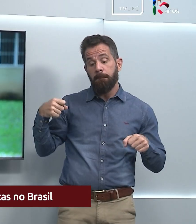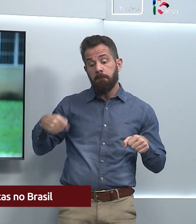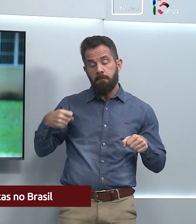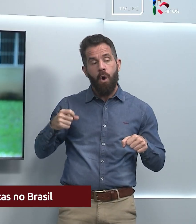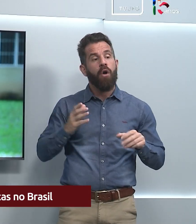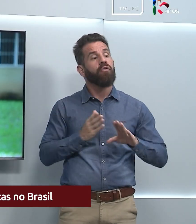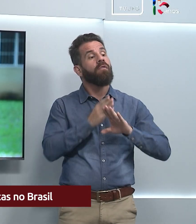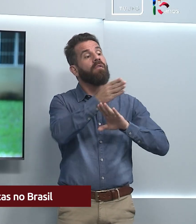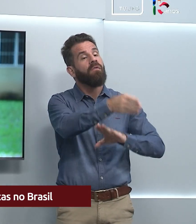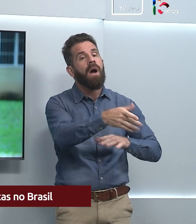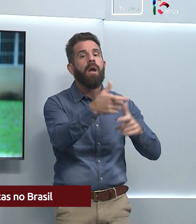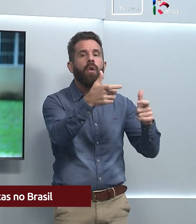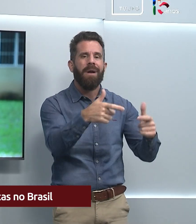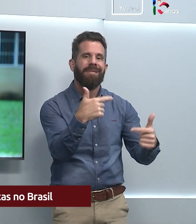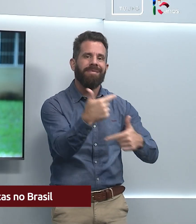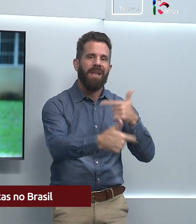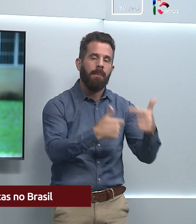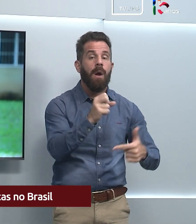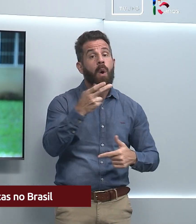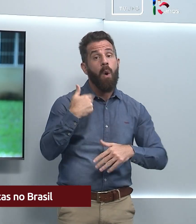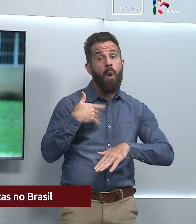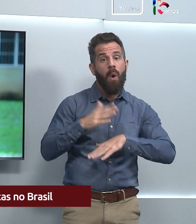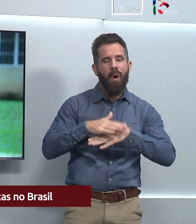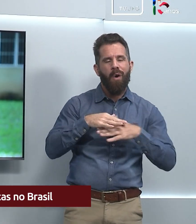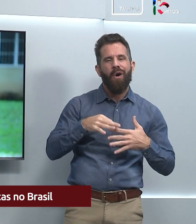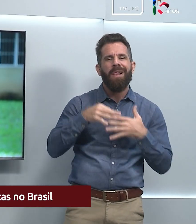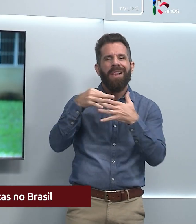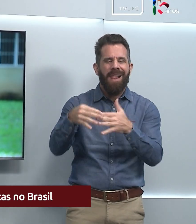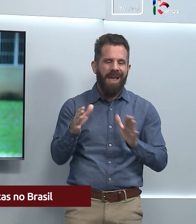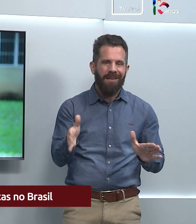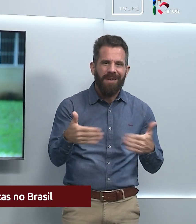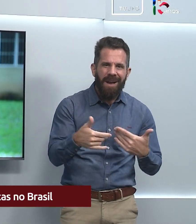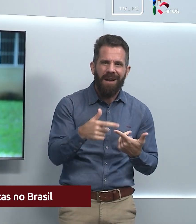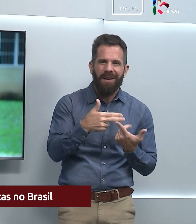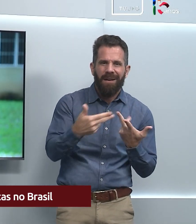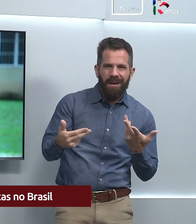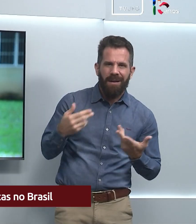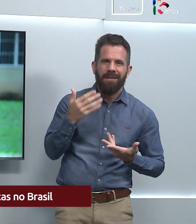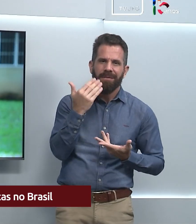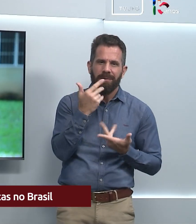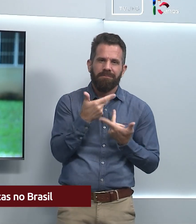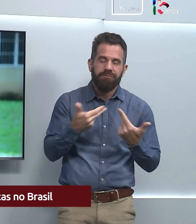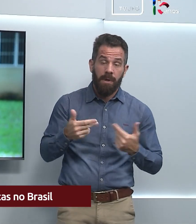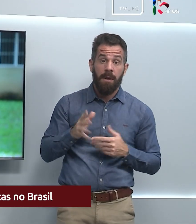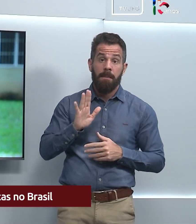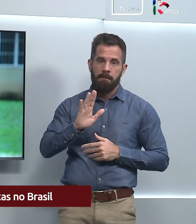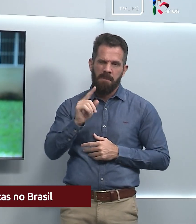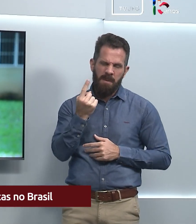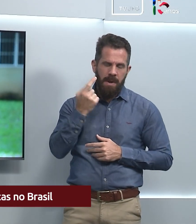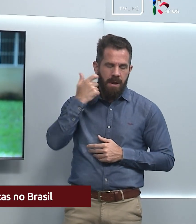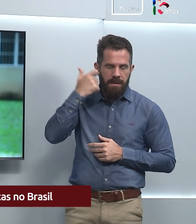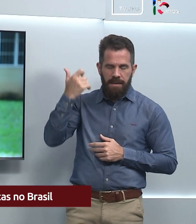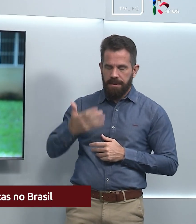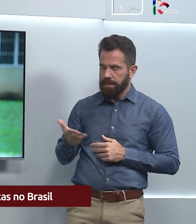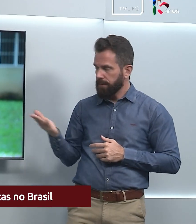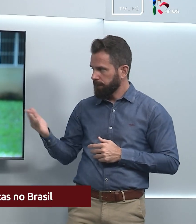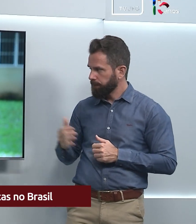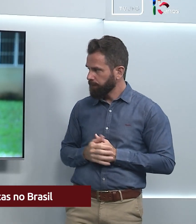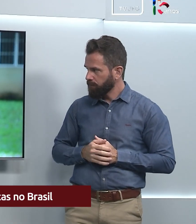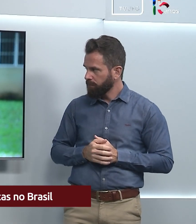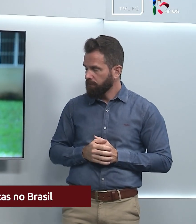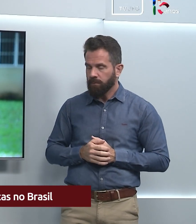são entregadores. Bom, pensando em nosso público cego e de baixa visão, antes de continuar, vou me